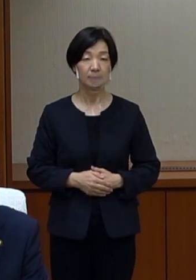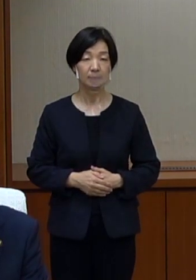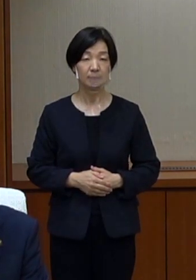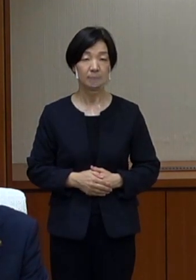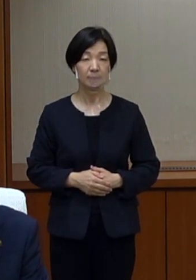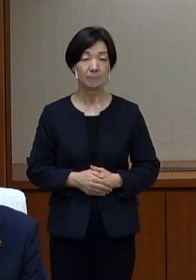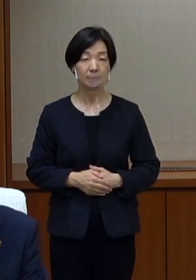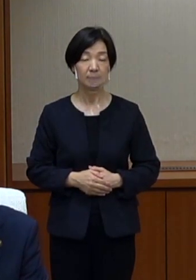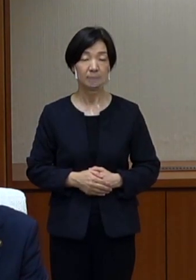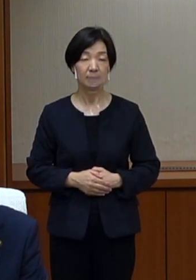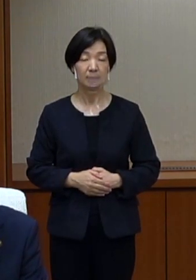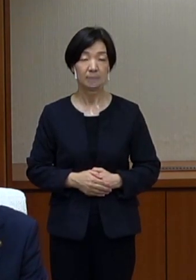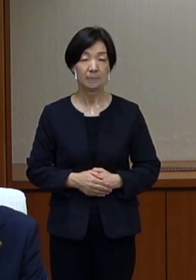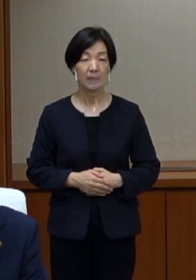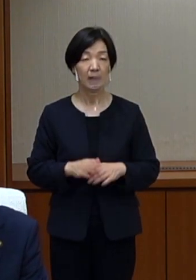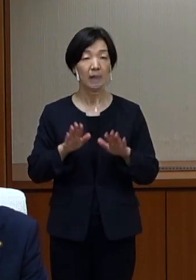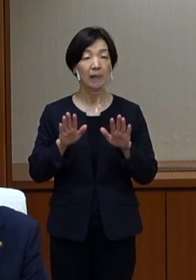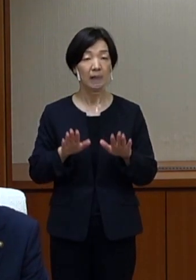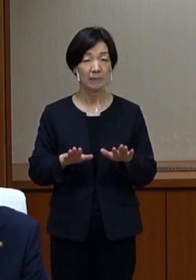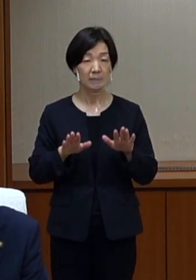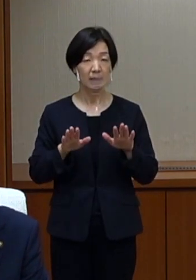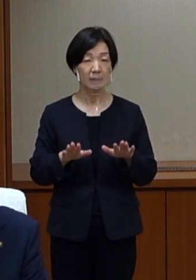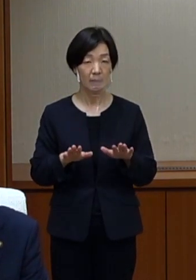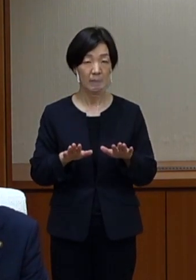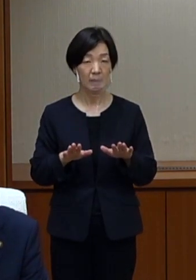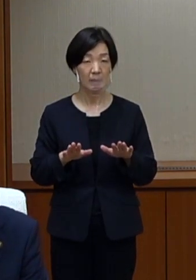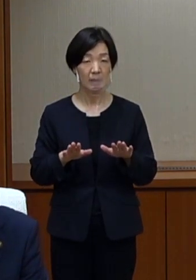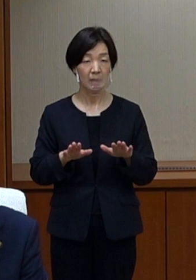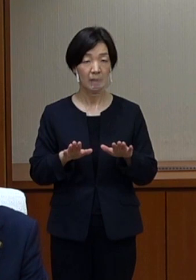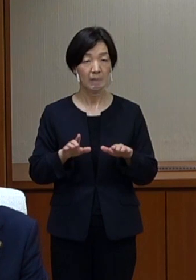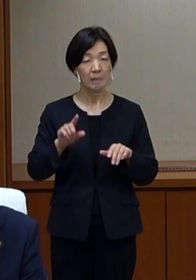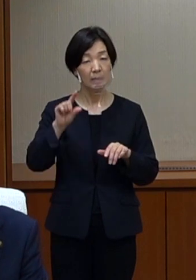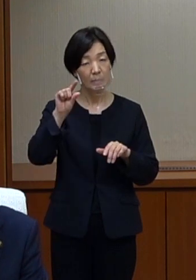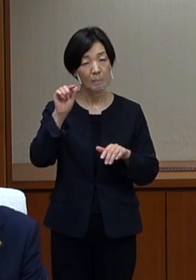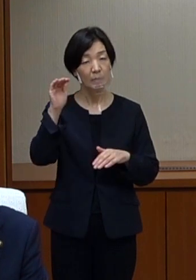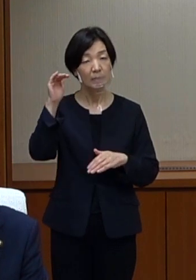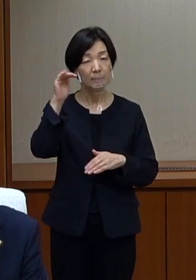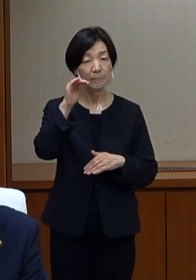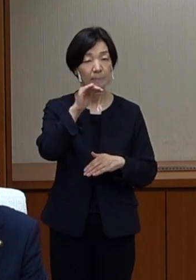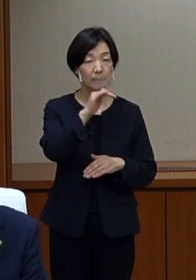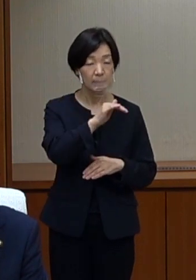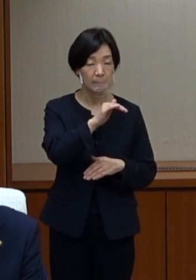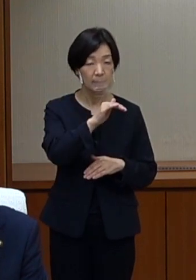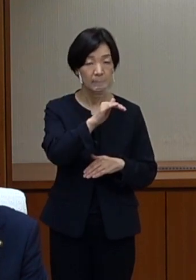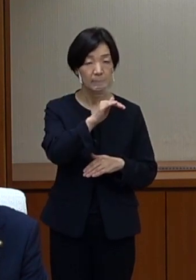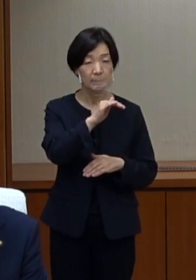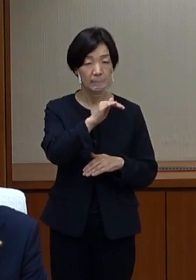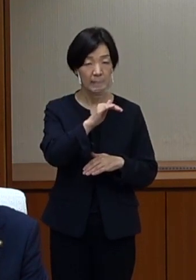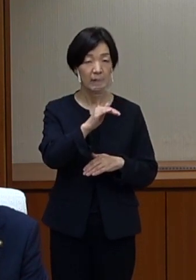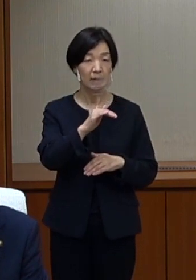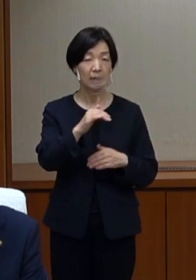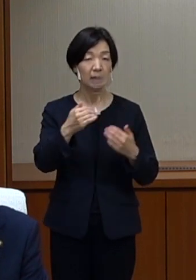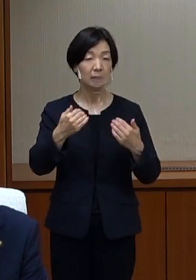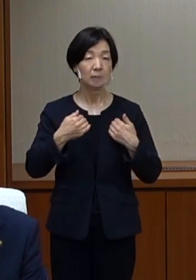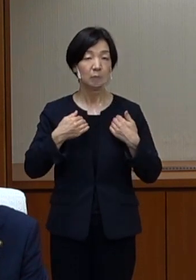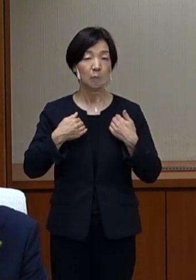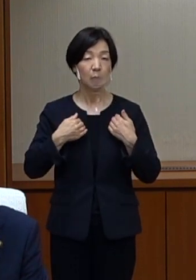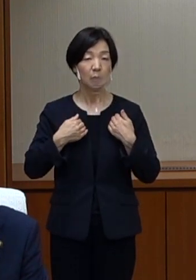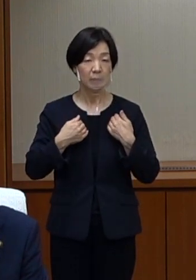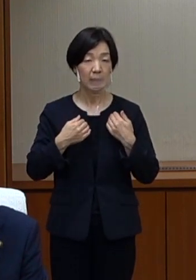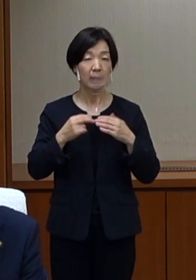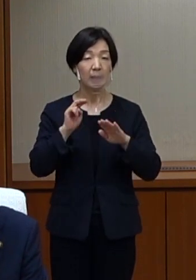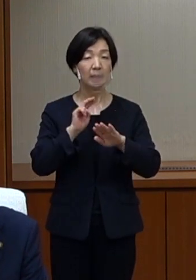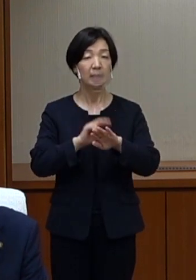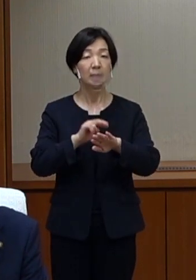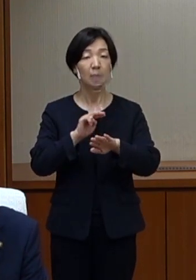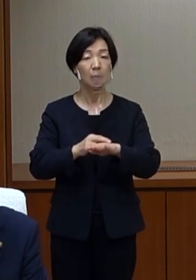総じて現在はやや落ち着きを見せており、必要な医療は提供でき